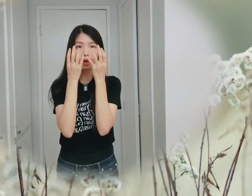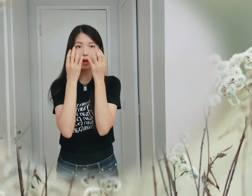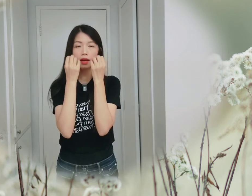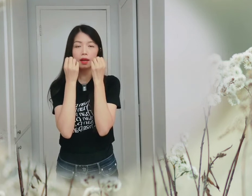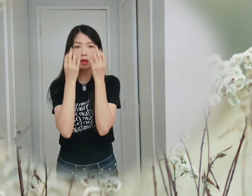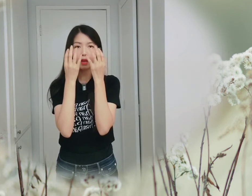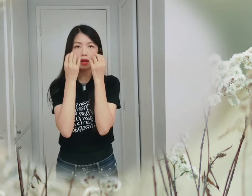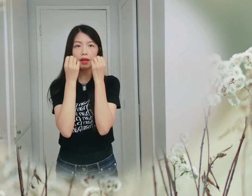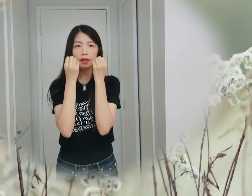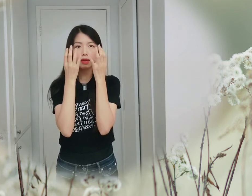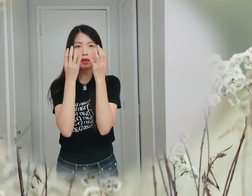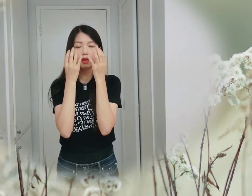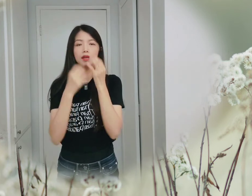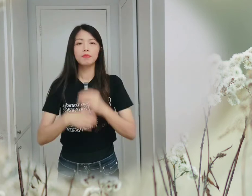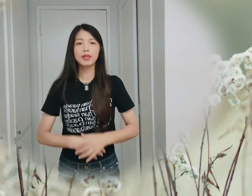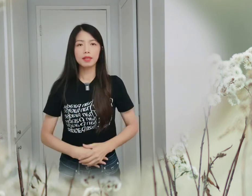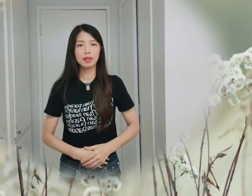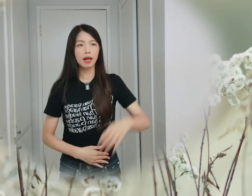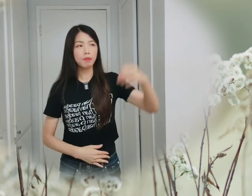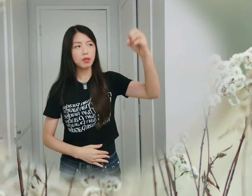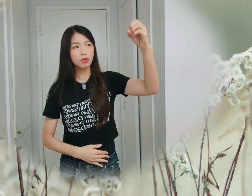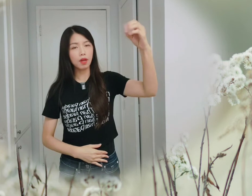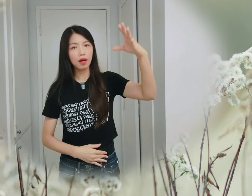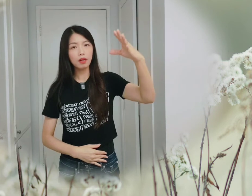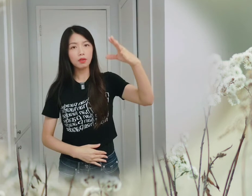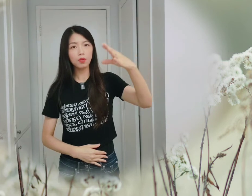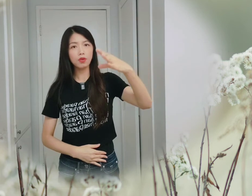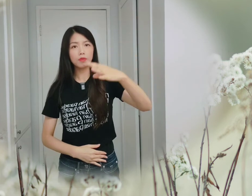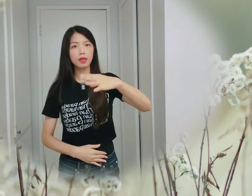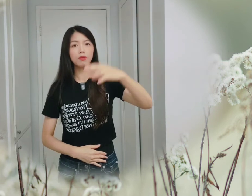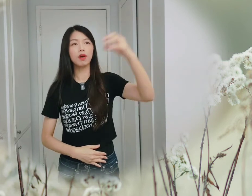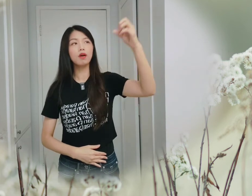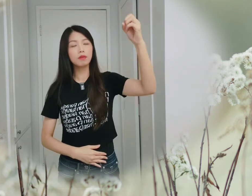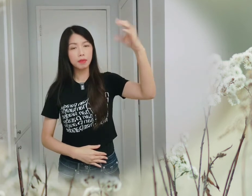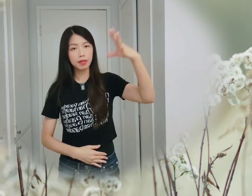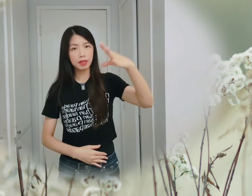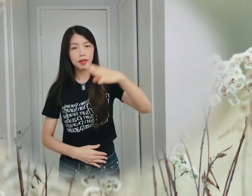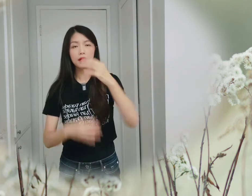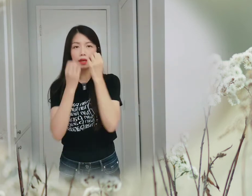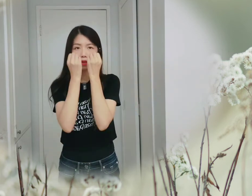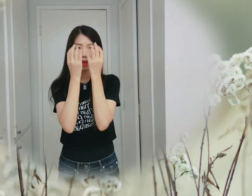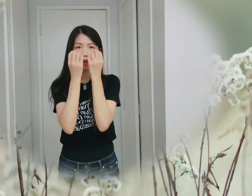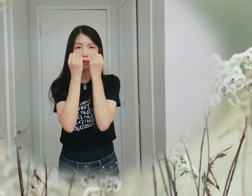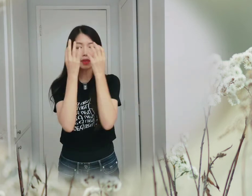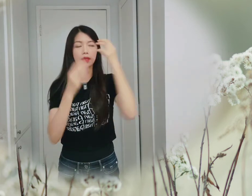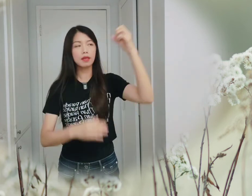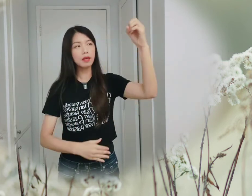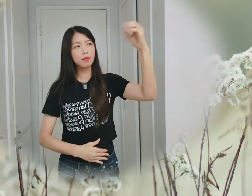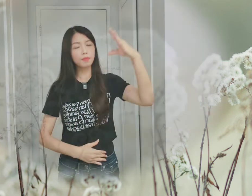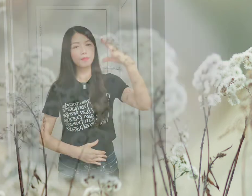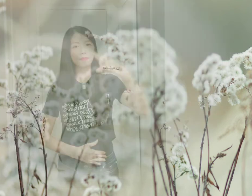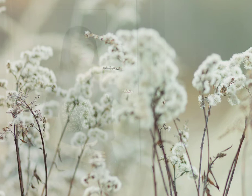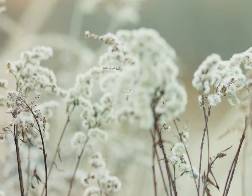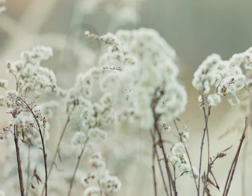새롭다. 새, 빛이, 아까 비추다 수어 해주시면 되고요. 빛이, 새